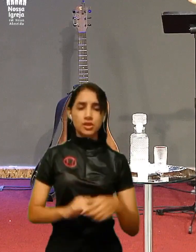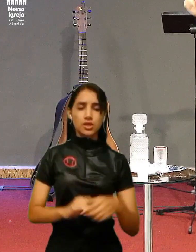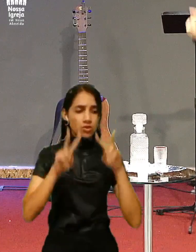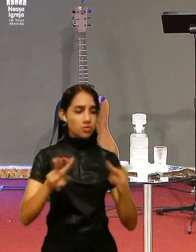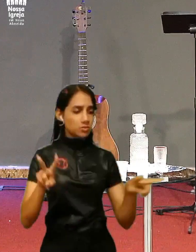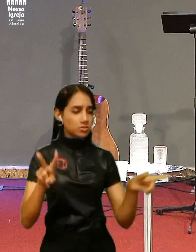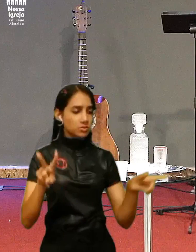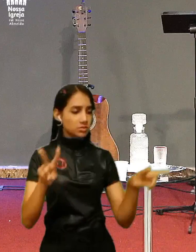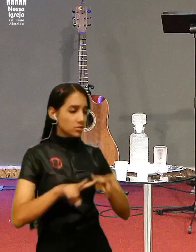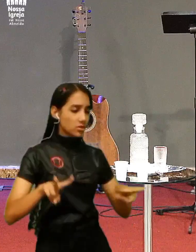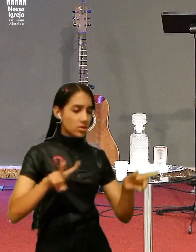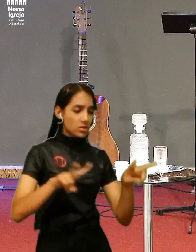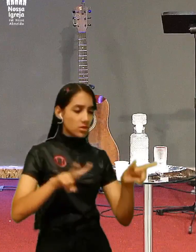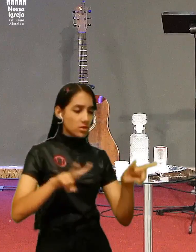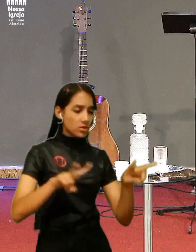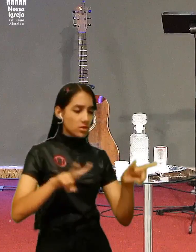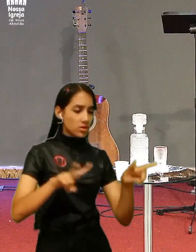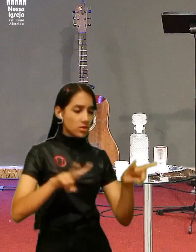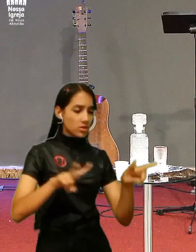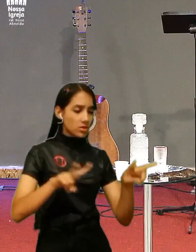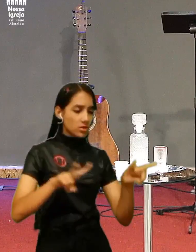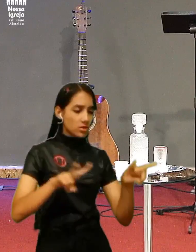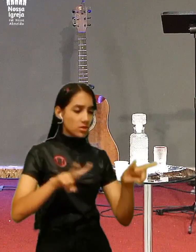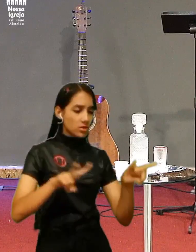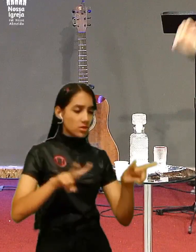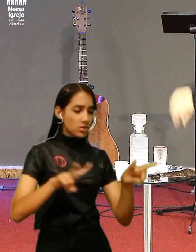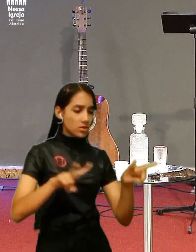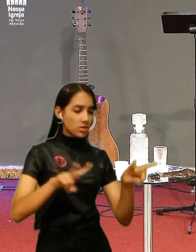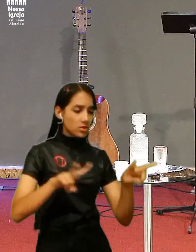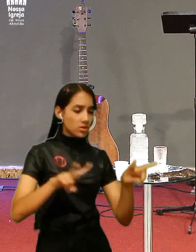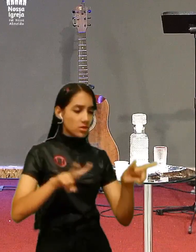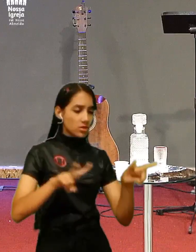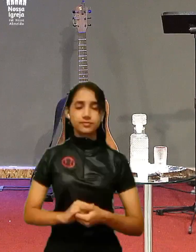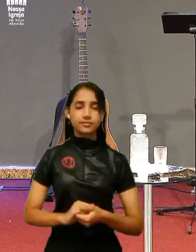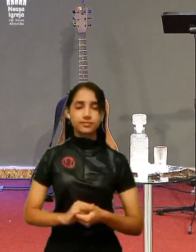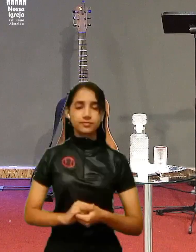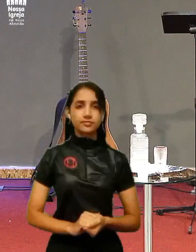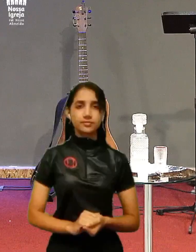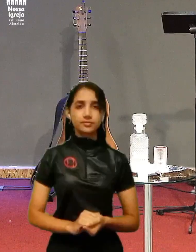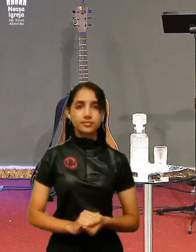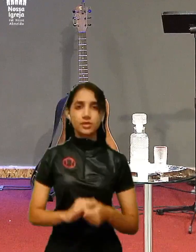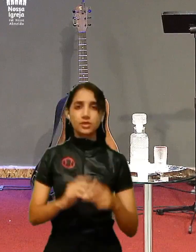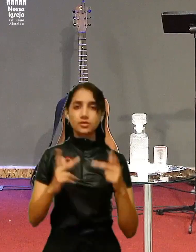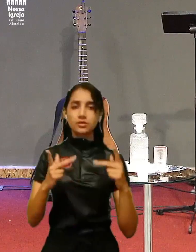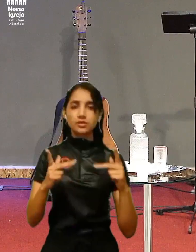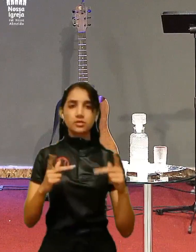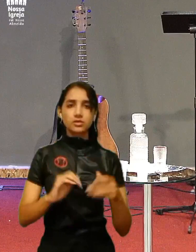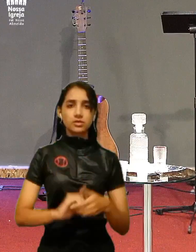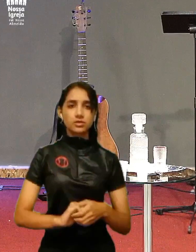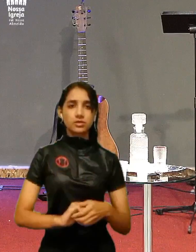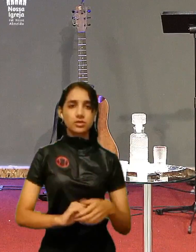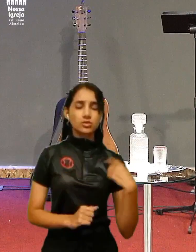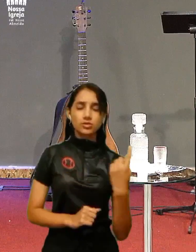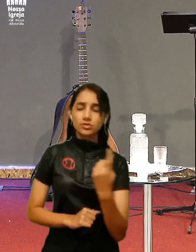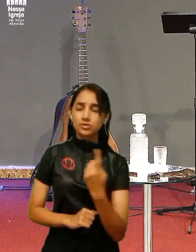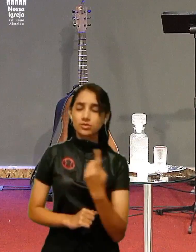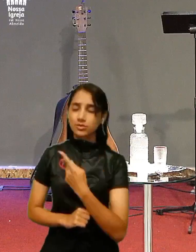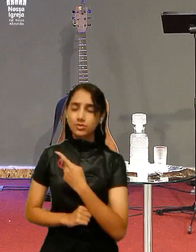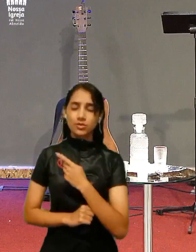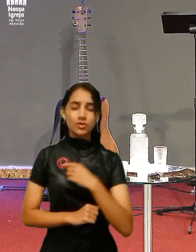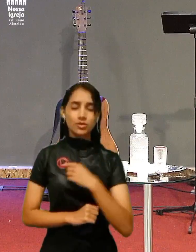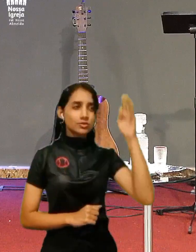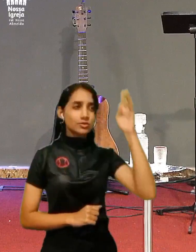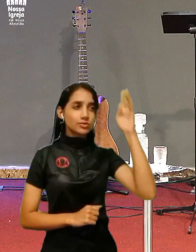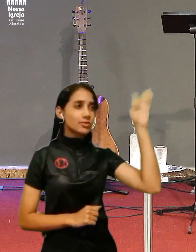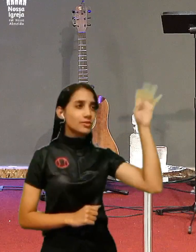país de Gales, trocando carta com o Ivan Roberts de lá, e falando assim: nós sonhamos com esse avivamento, no meio